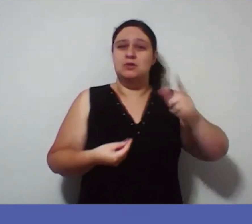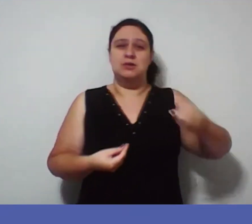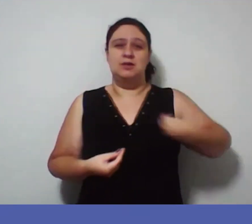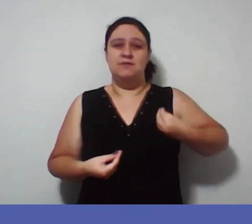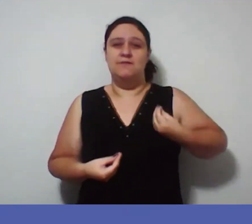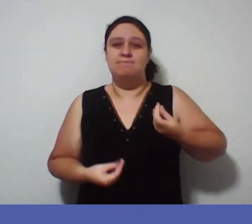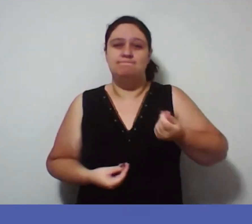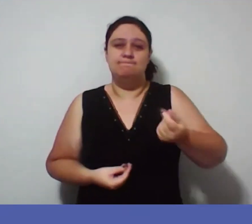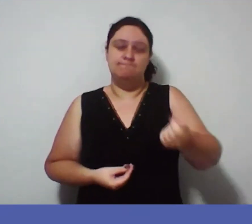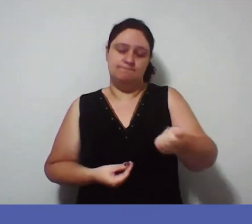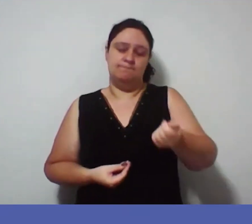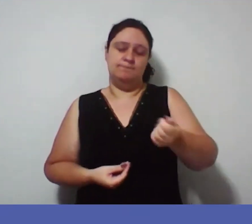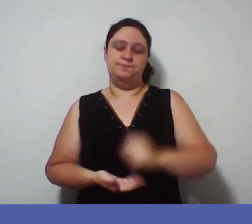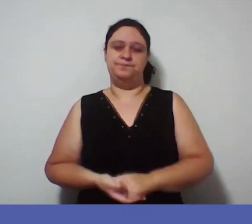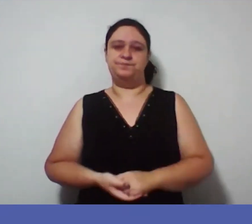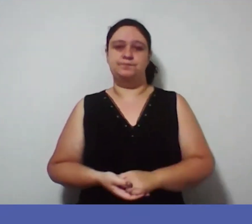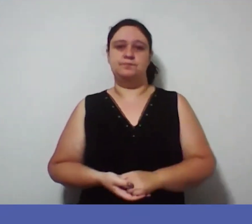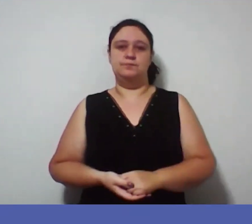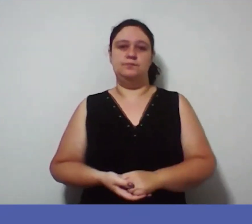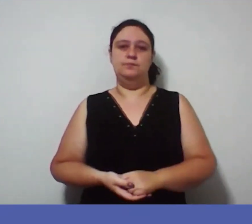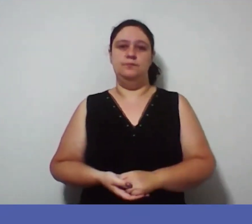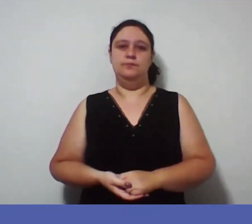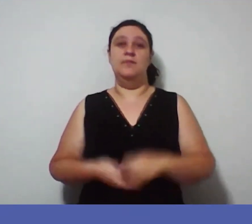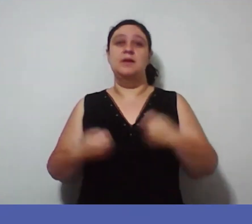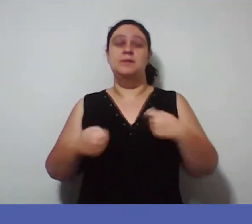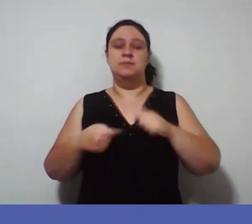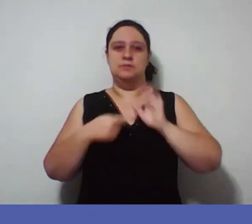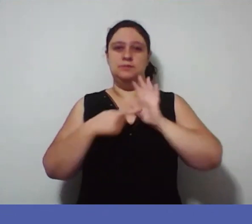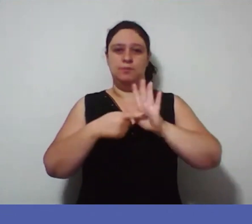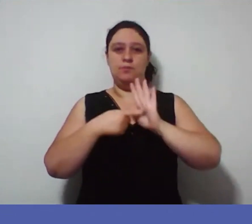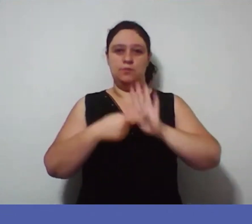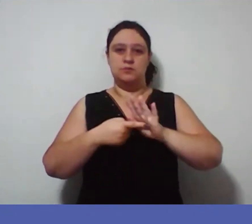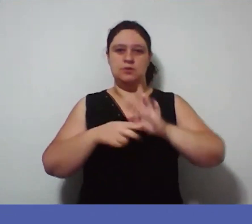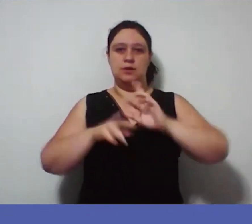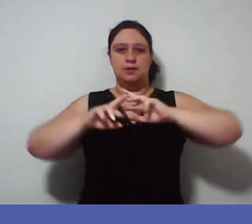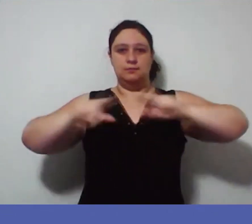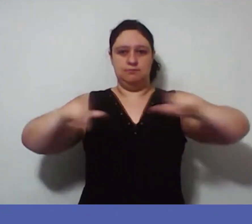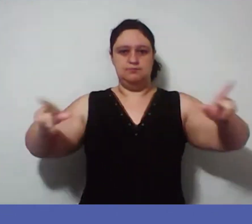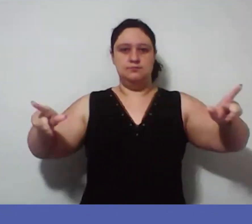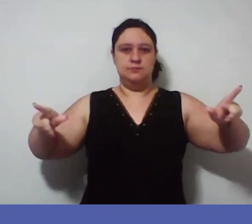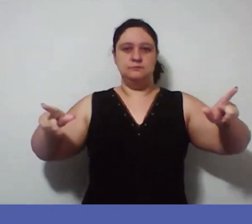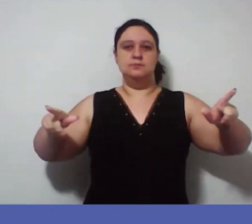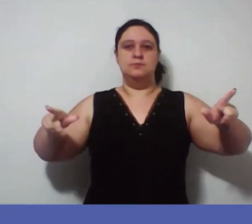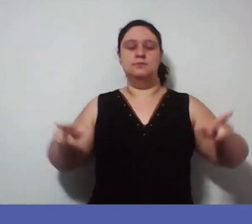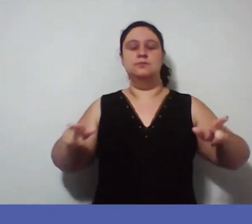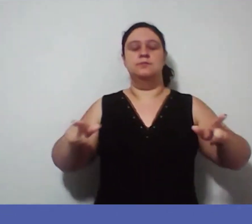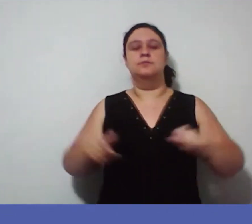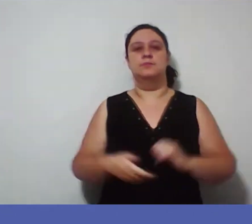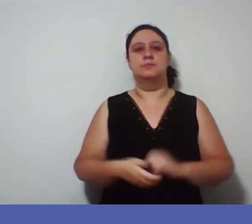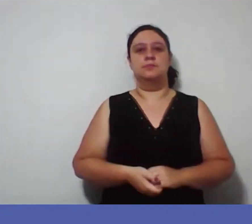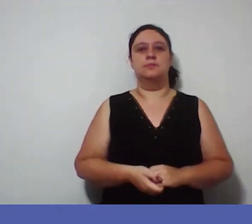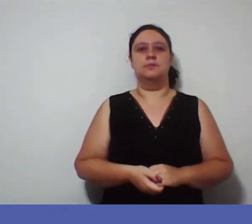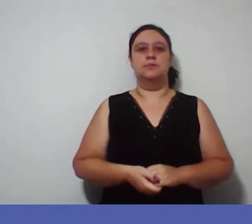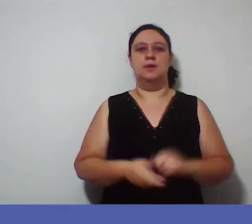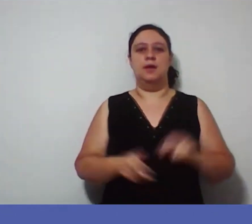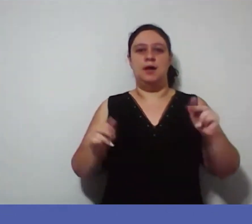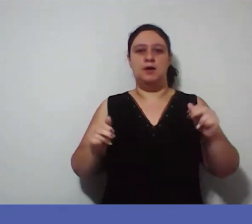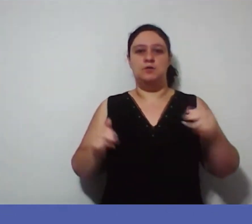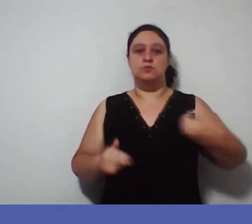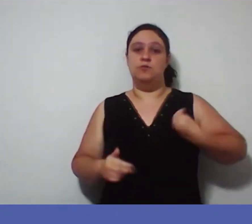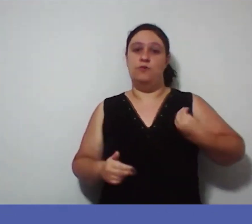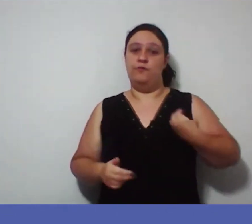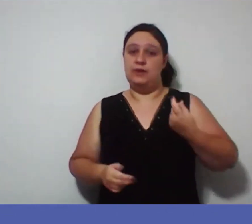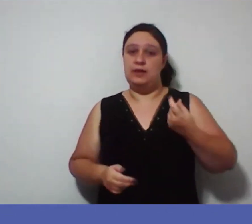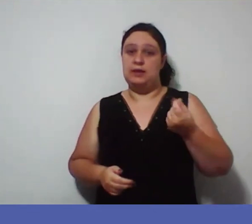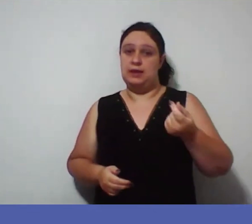Eu preciso fazer uma diferenciação sobre a vida eterna aqui